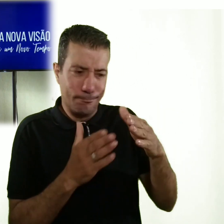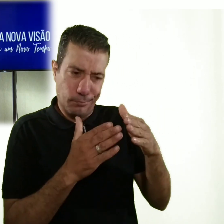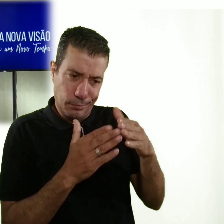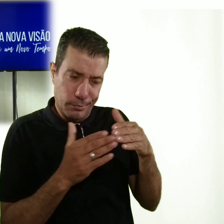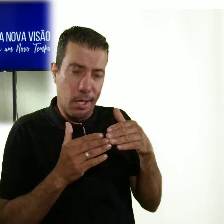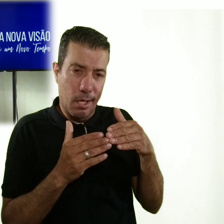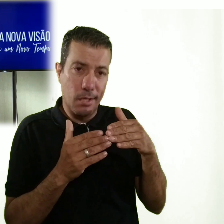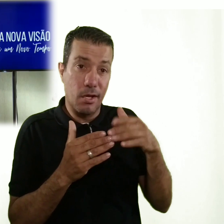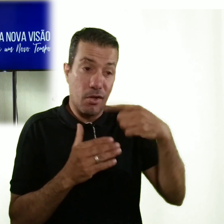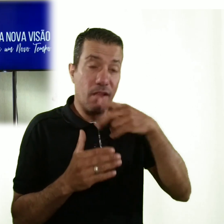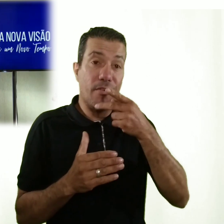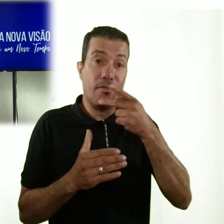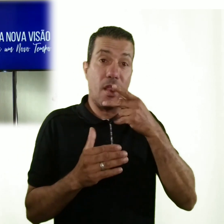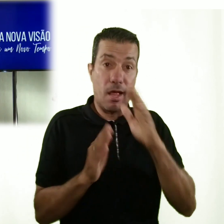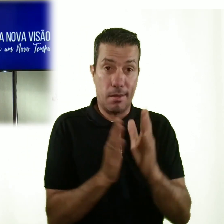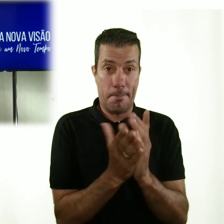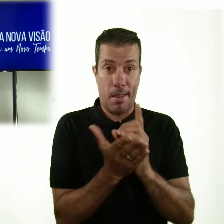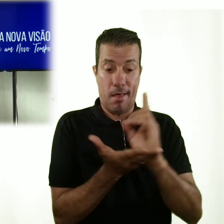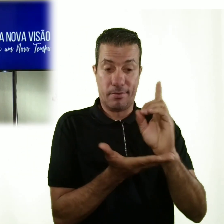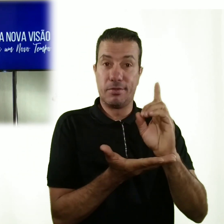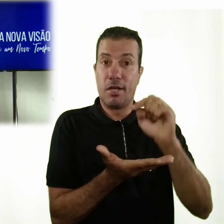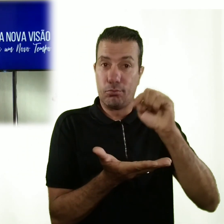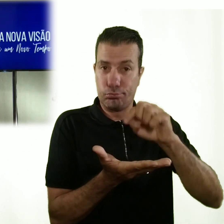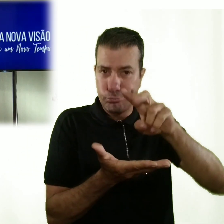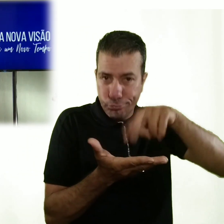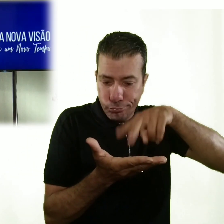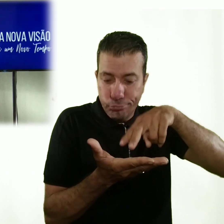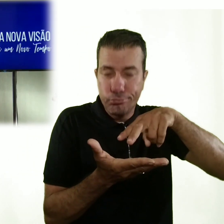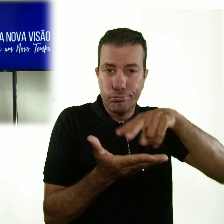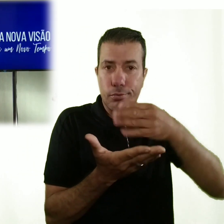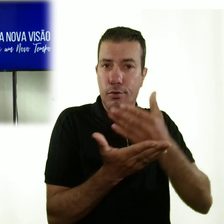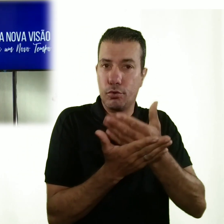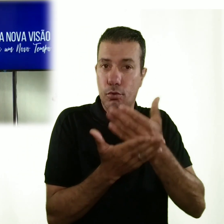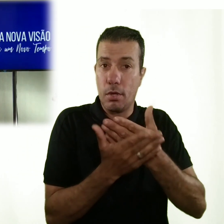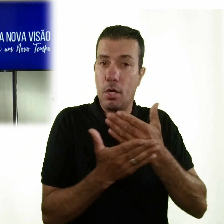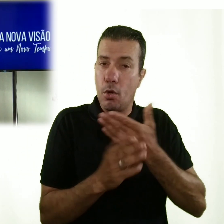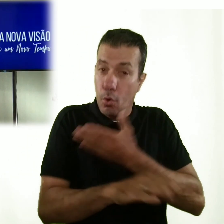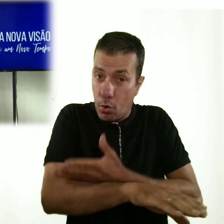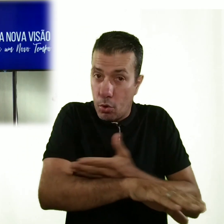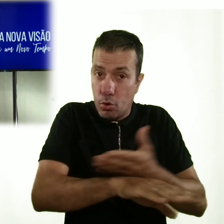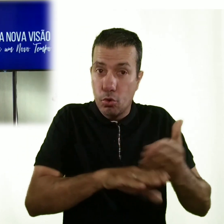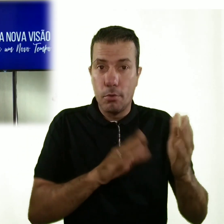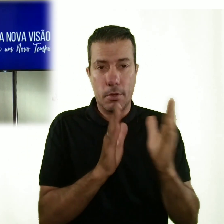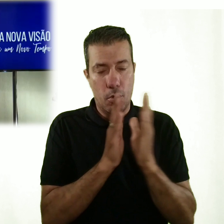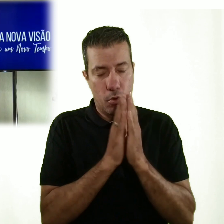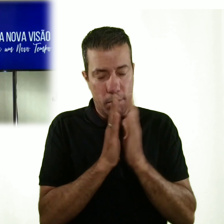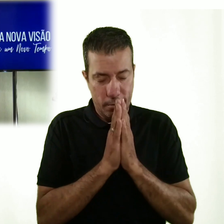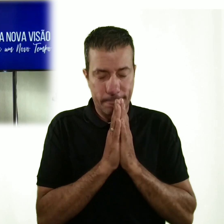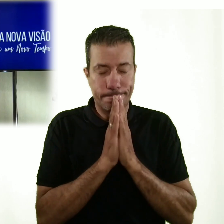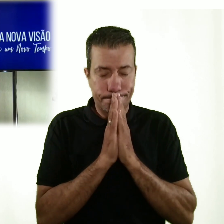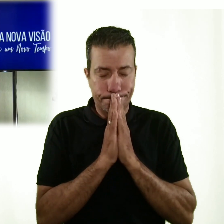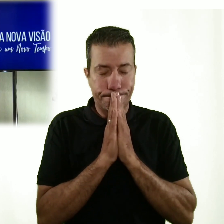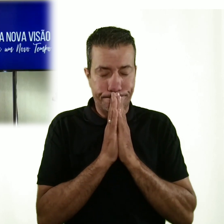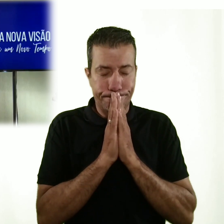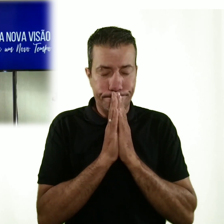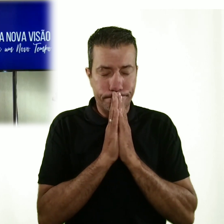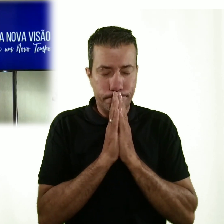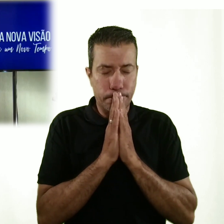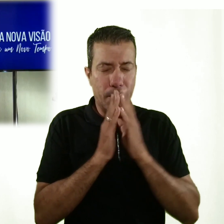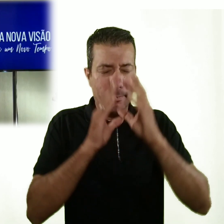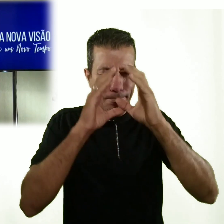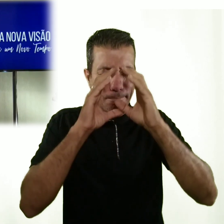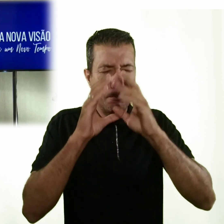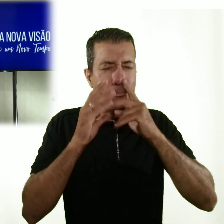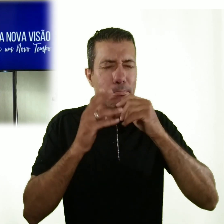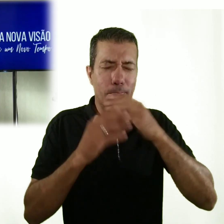nós vamos falar da Bíblia, e eu vou fazer, como costumo, uma pequena oração, tá bem? Querido Deus, nós estamos aqui